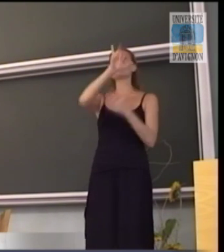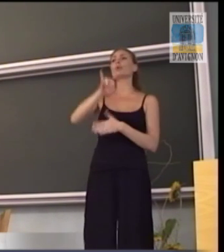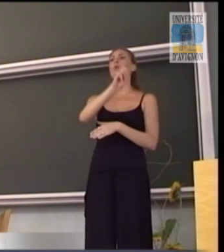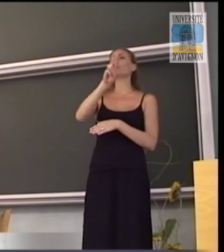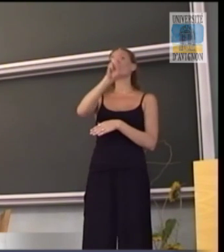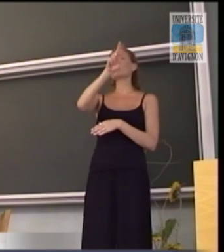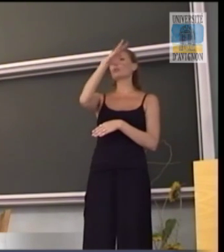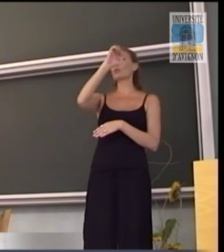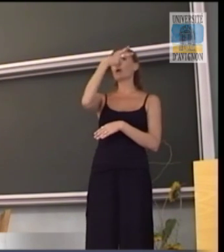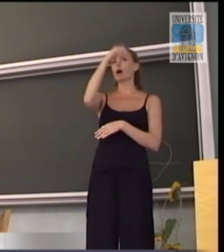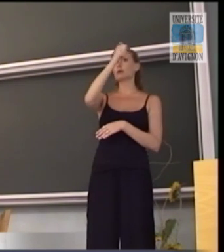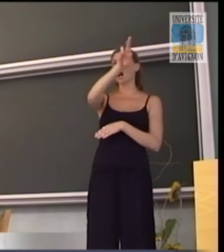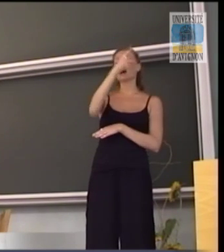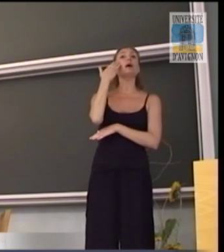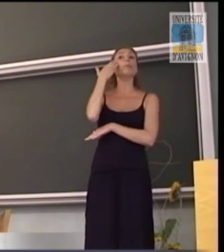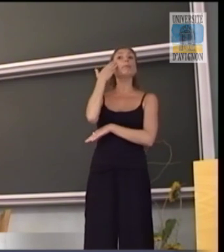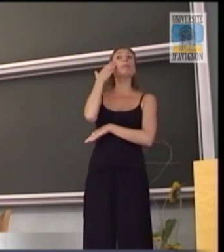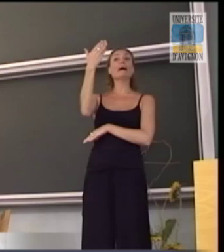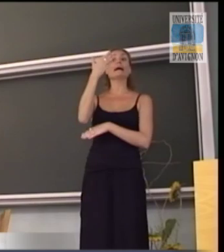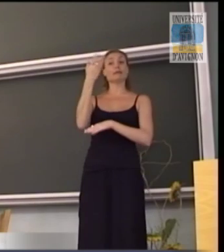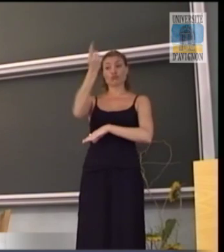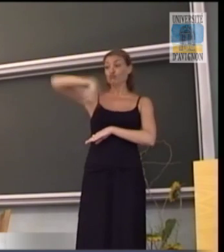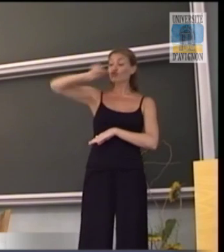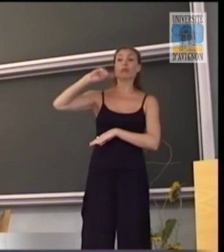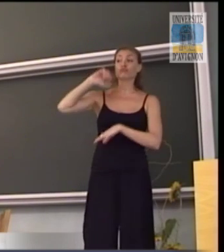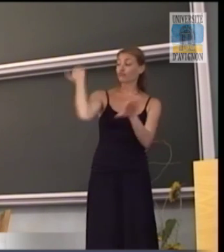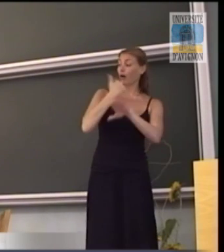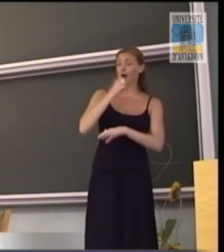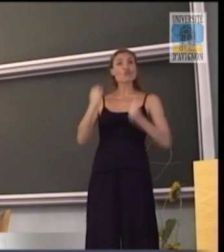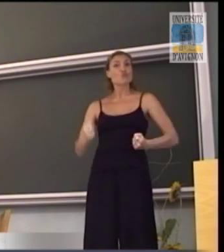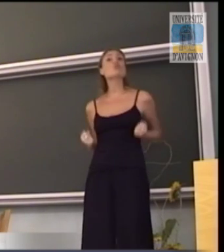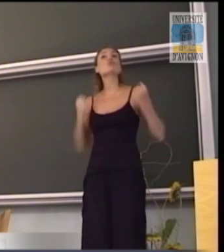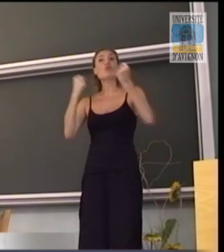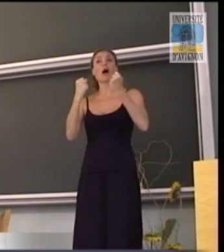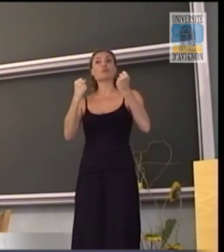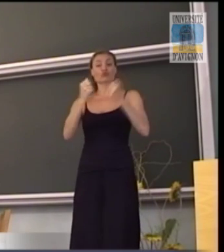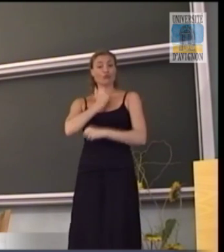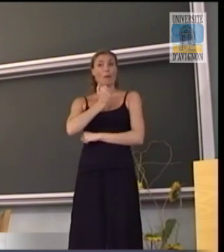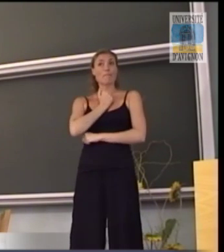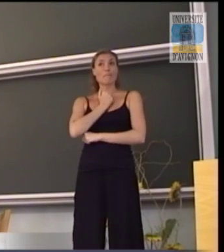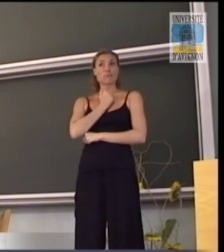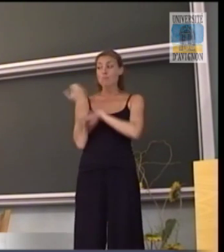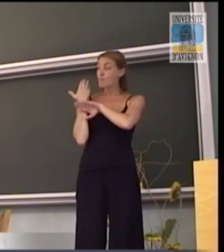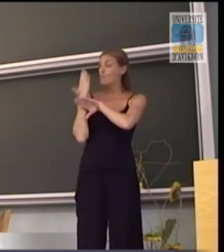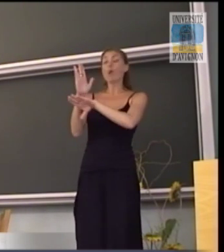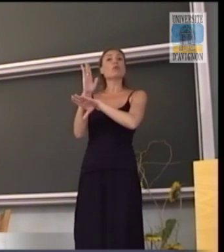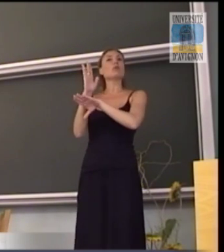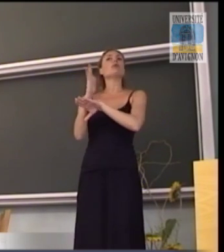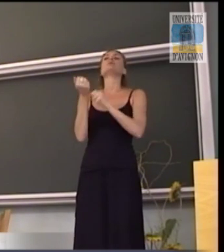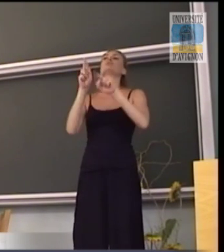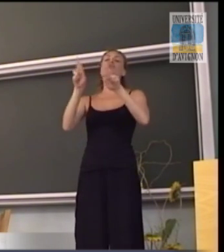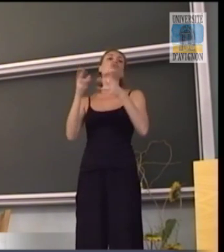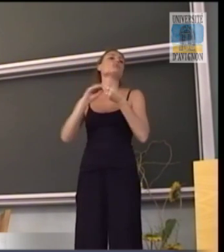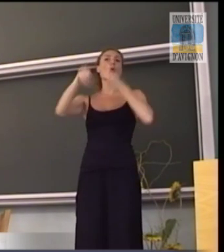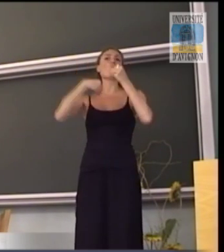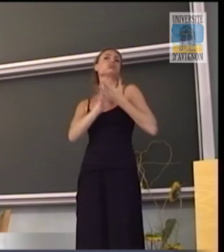serions transformés si nous avions le courage d'être ce que nous sommes ». Le problème pour les personnes en situation de handicap,